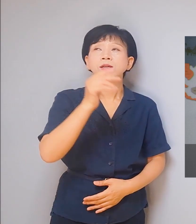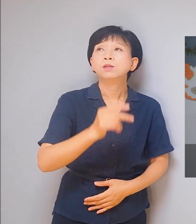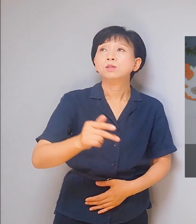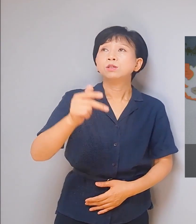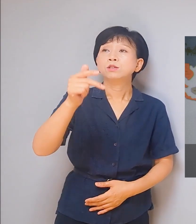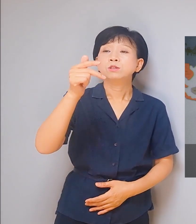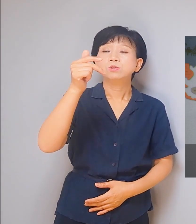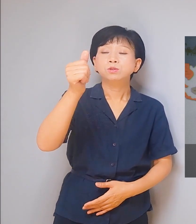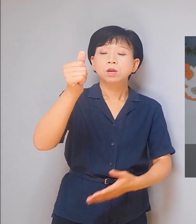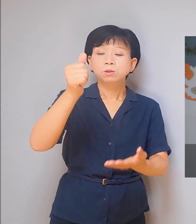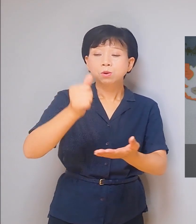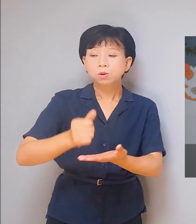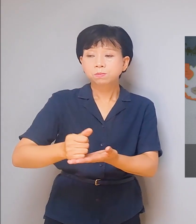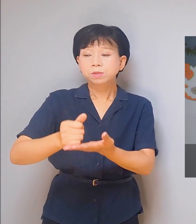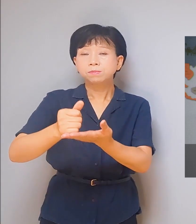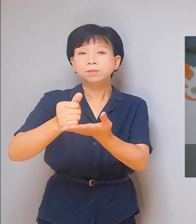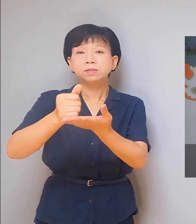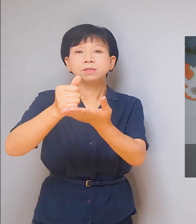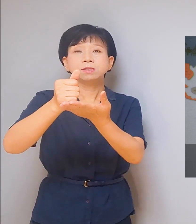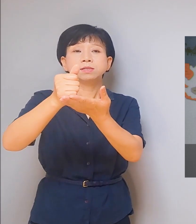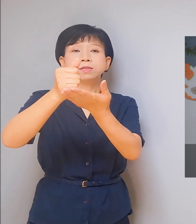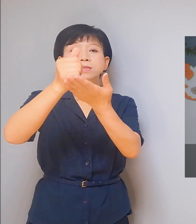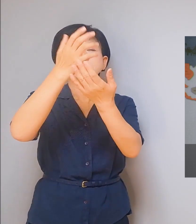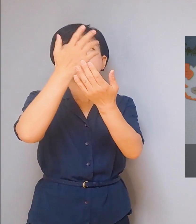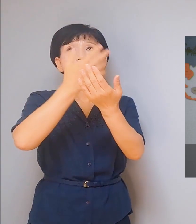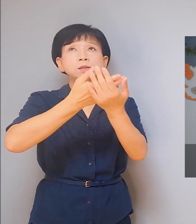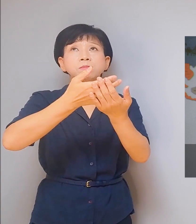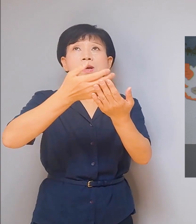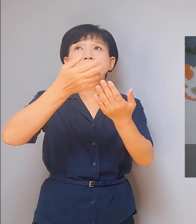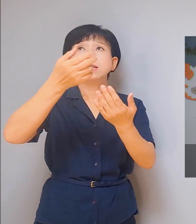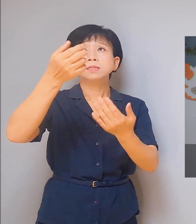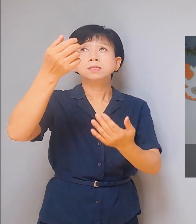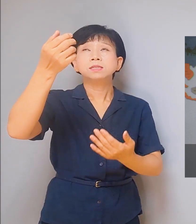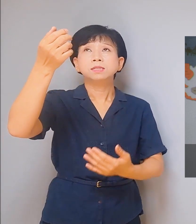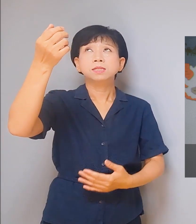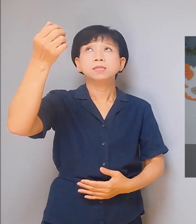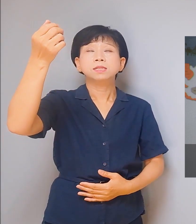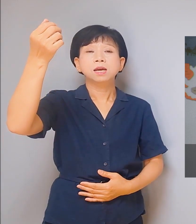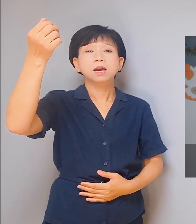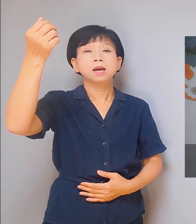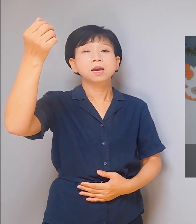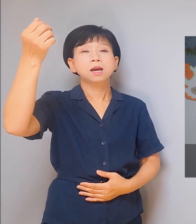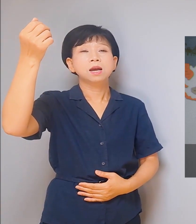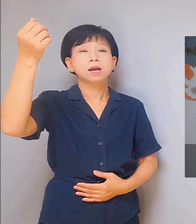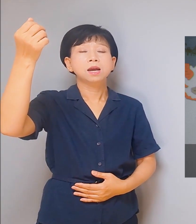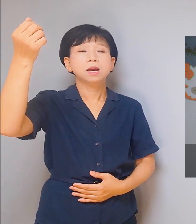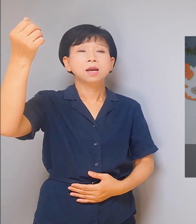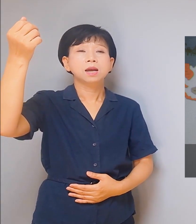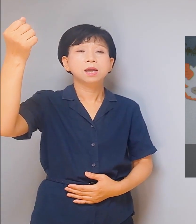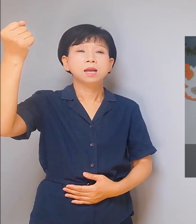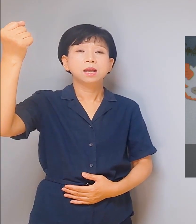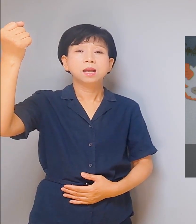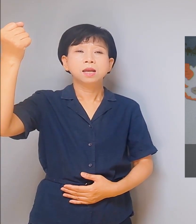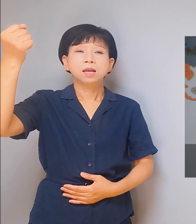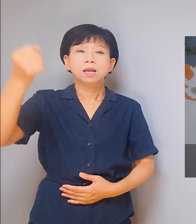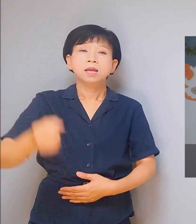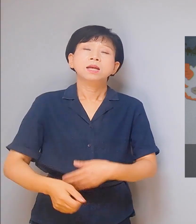가운데 주가 높임을 너희는 가만히 있어